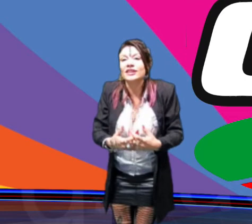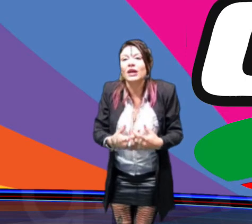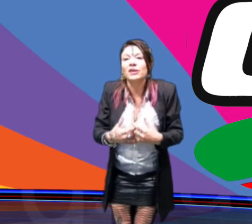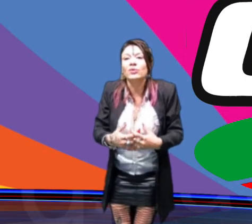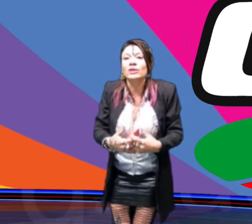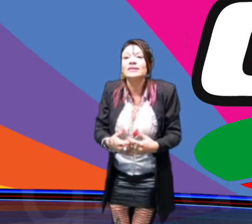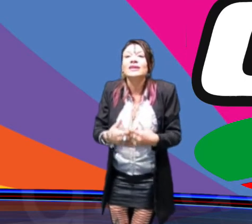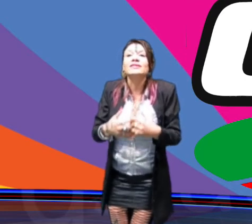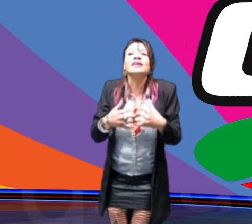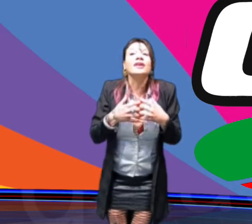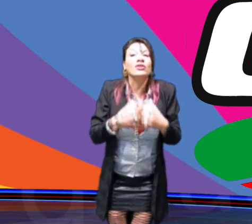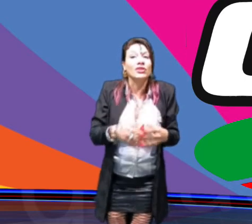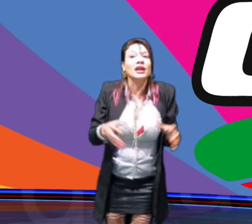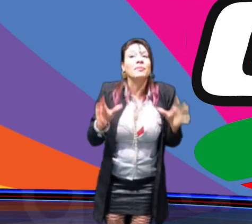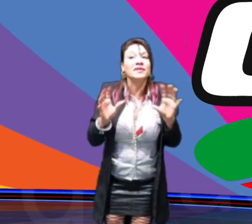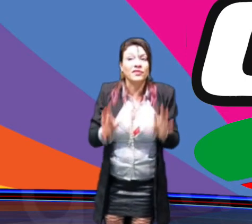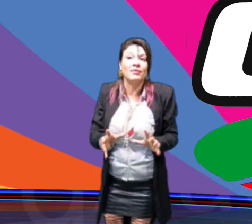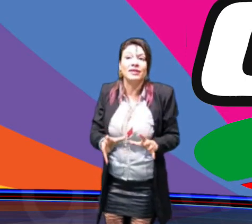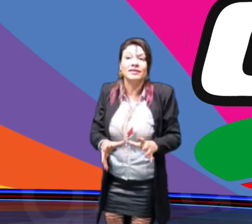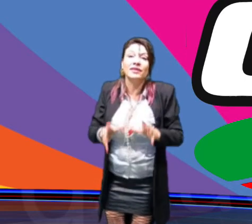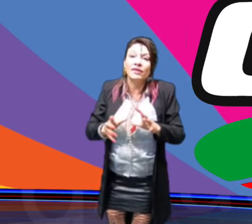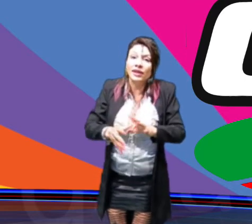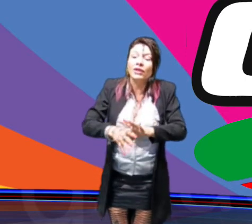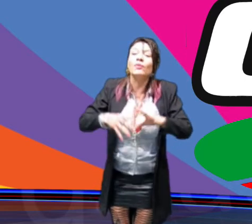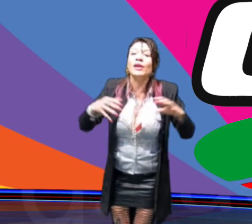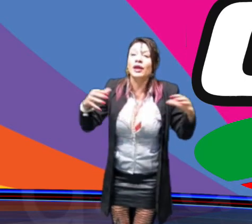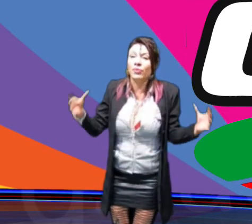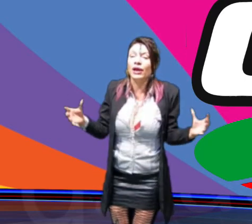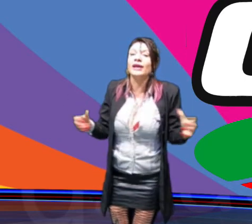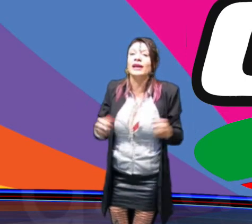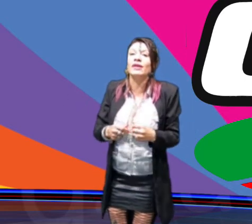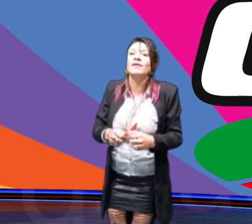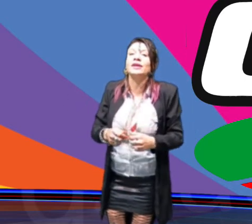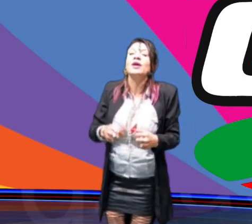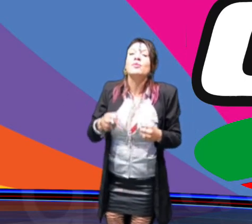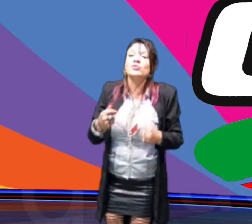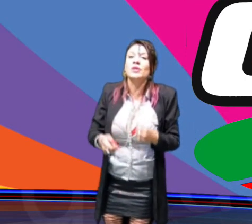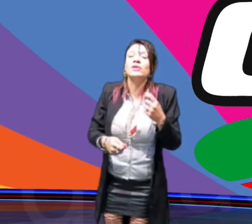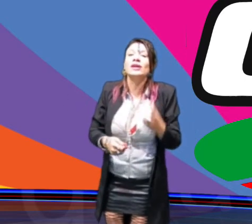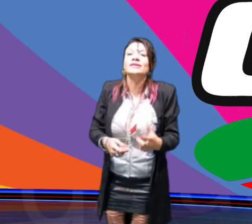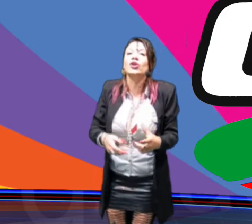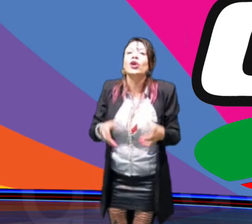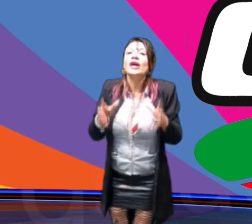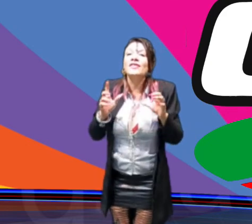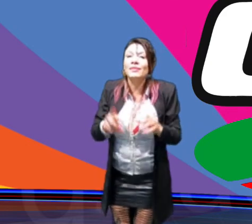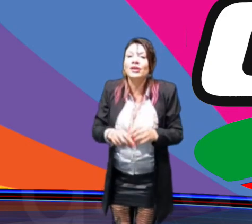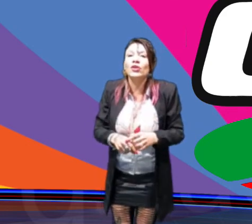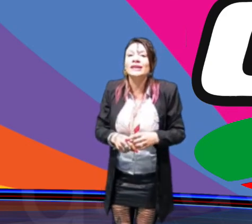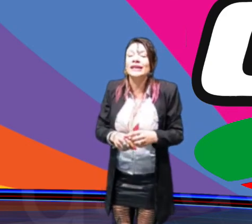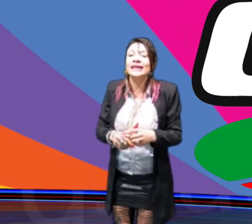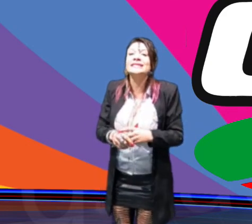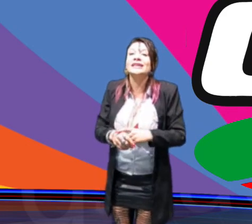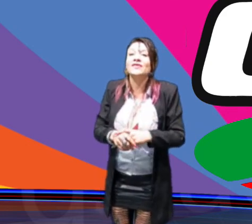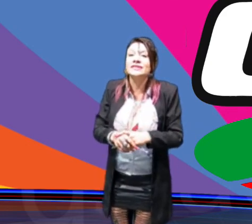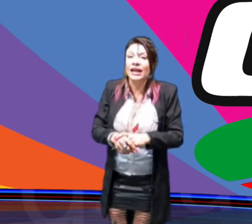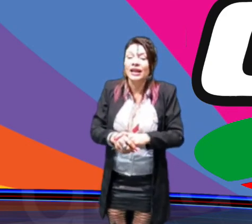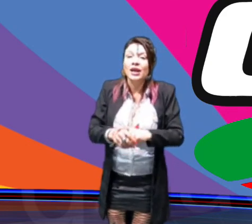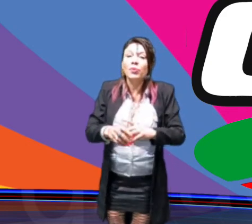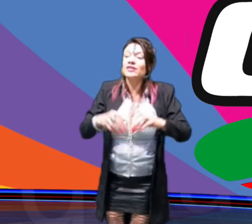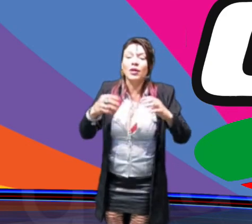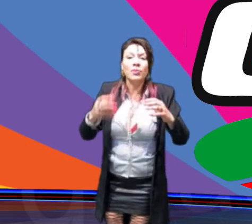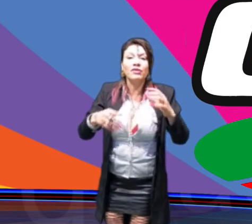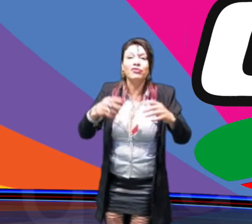las películas de terror específicamente. Se viene una época en la que van a venir muchas películas de terror de la mano con la inteligencia artificial,